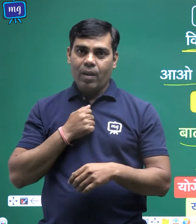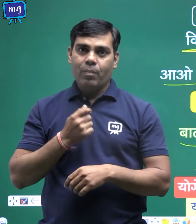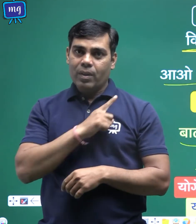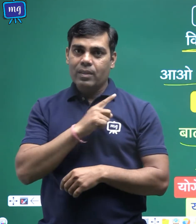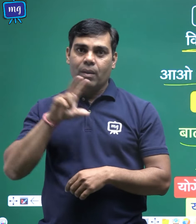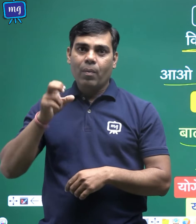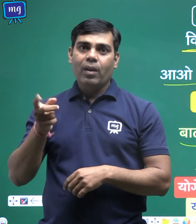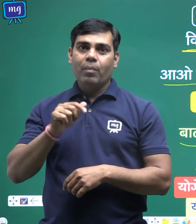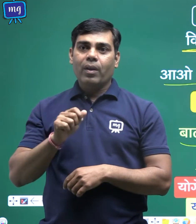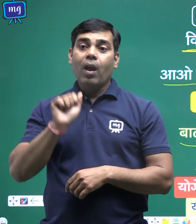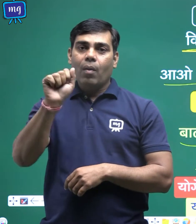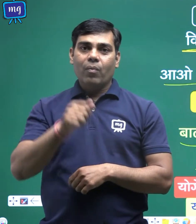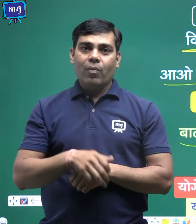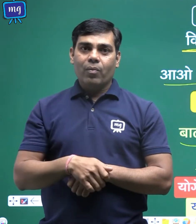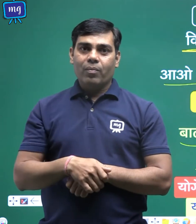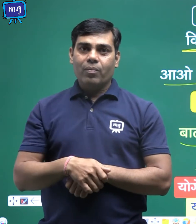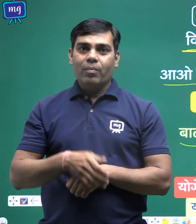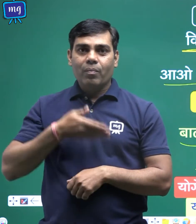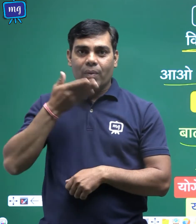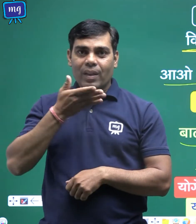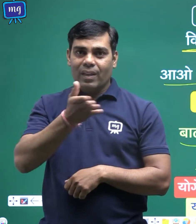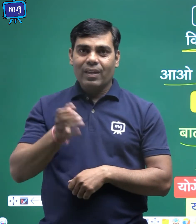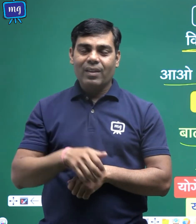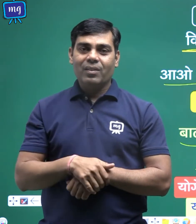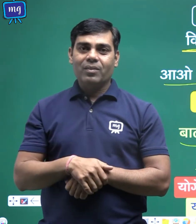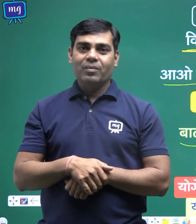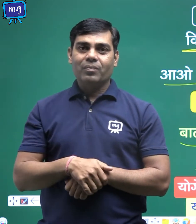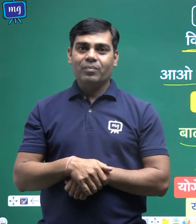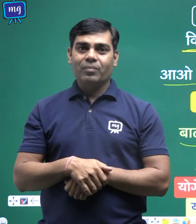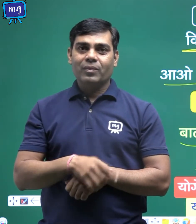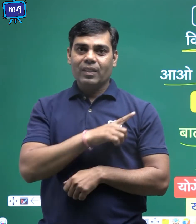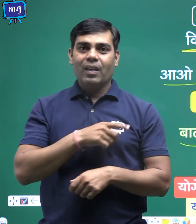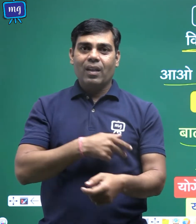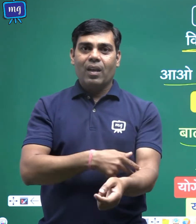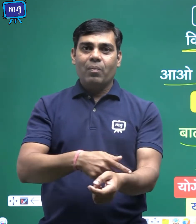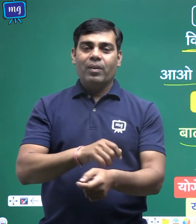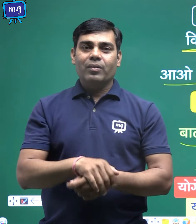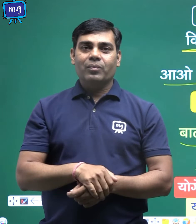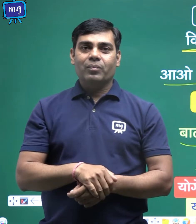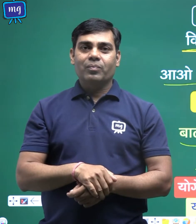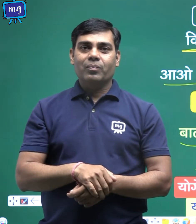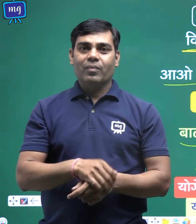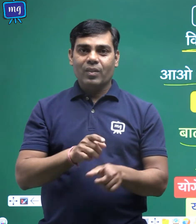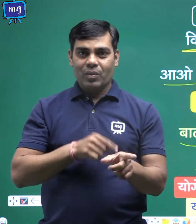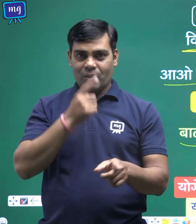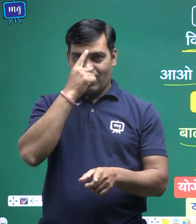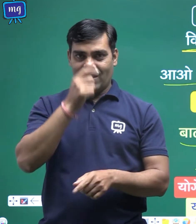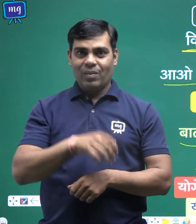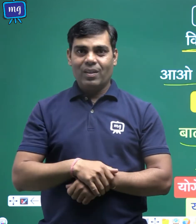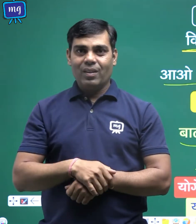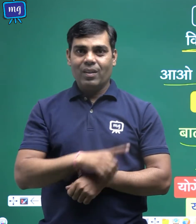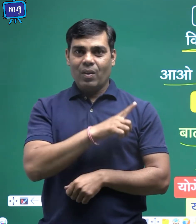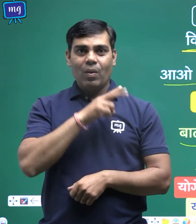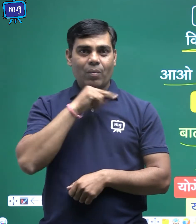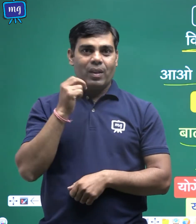में आपको पढ़ाएंगे। मेरा नाम है योगेश कुमार तंवर